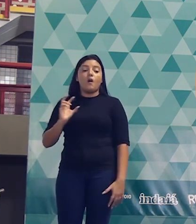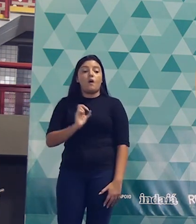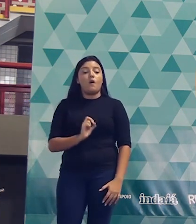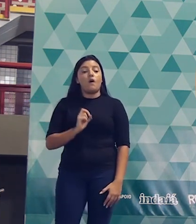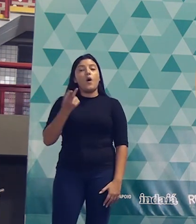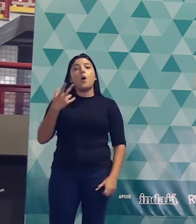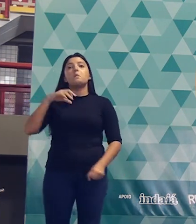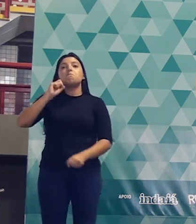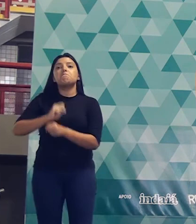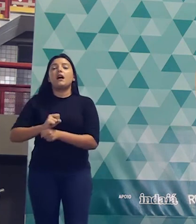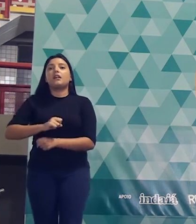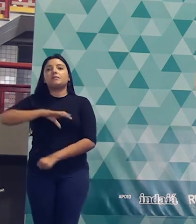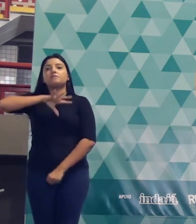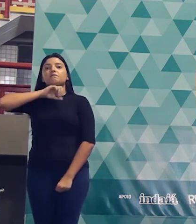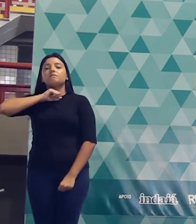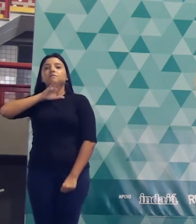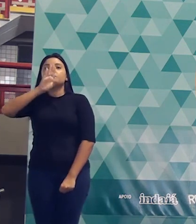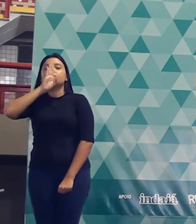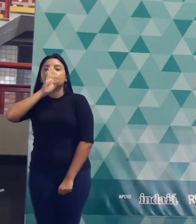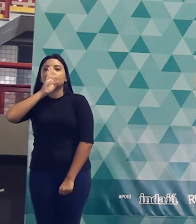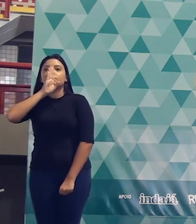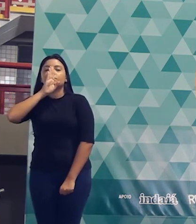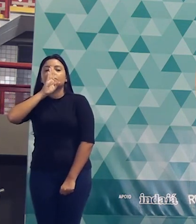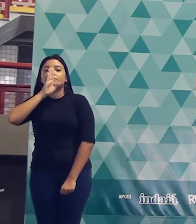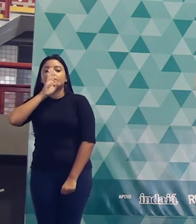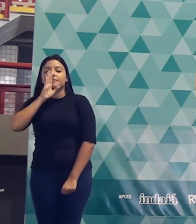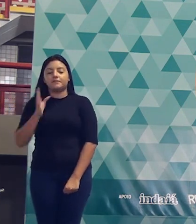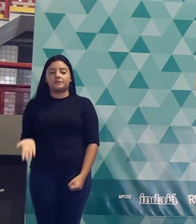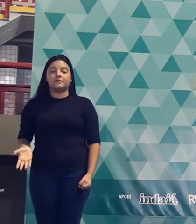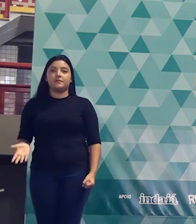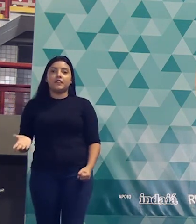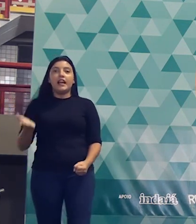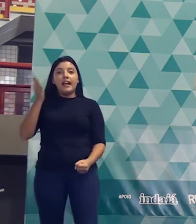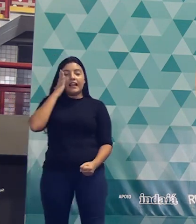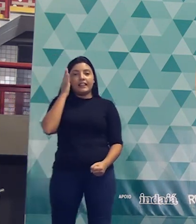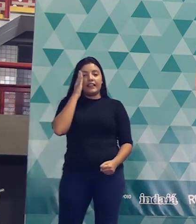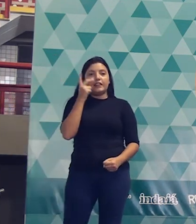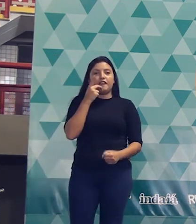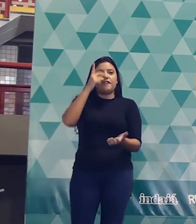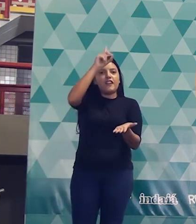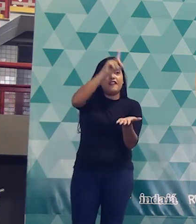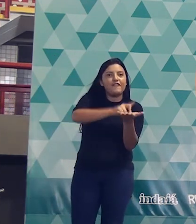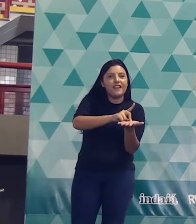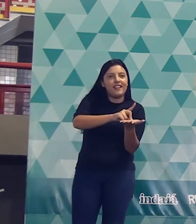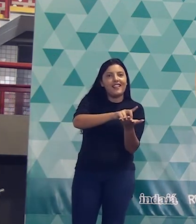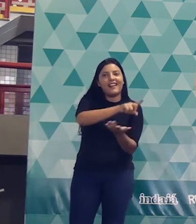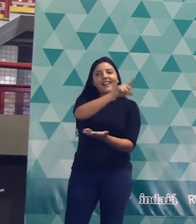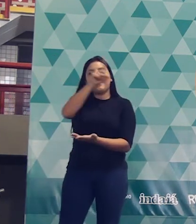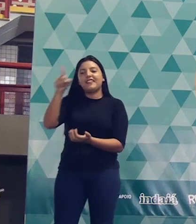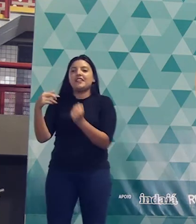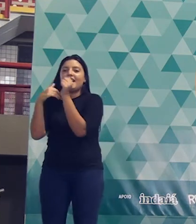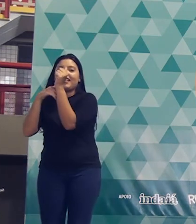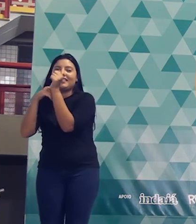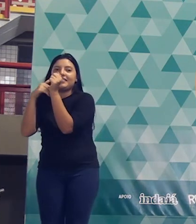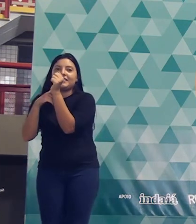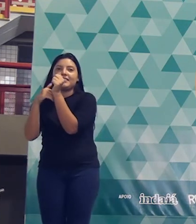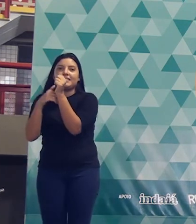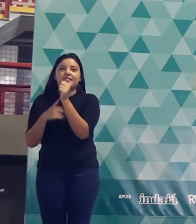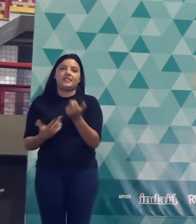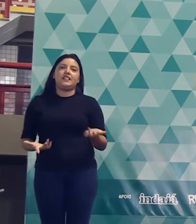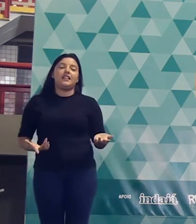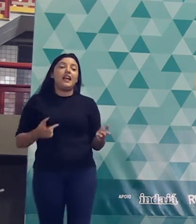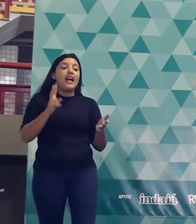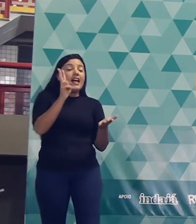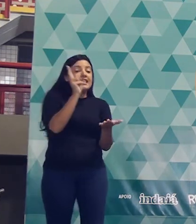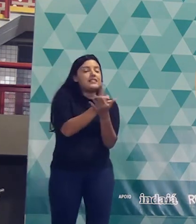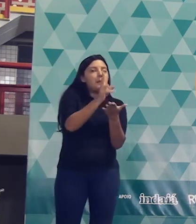que ela quer parar de falar. Vocês perceberam a diferença entre o pressuposto e o subentendido? Pressuposto é sempre verdadeiro, é indiscutível, não tem